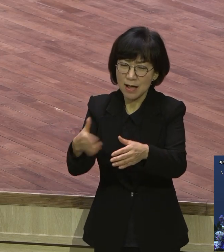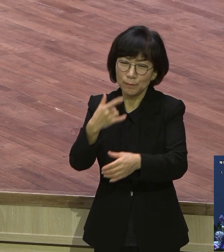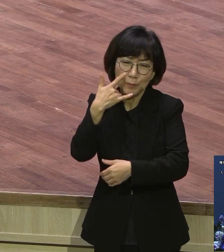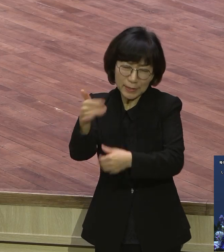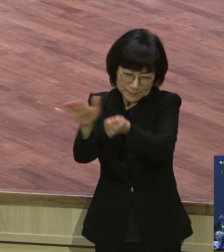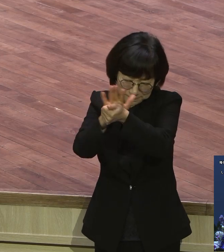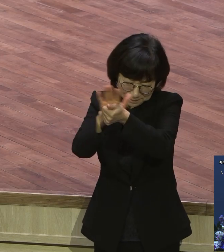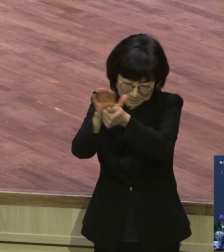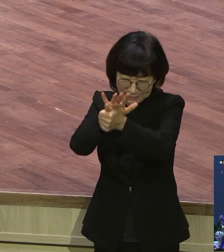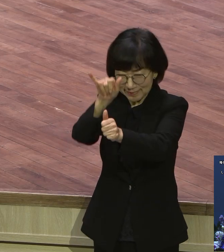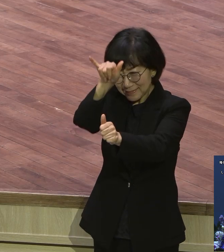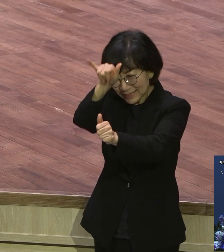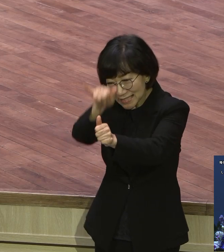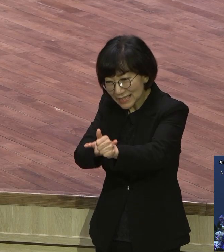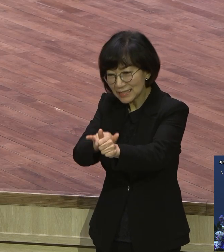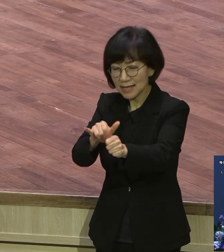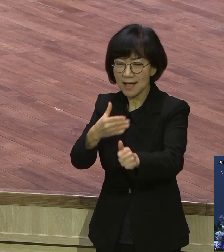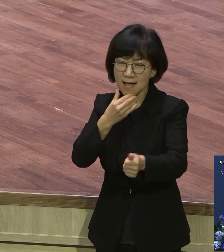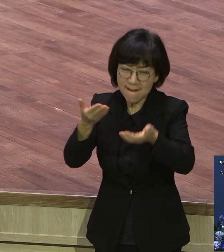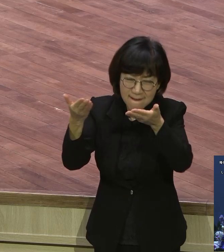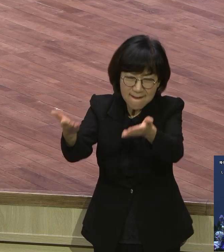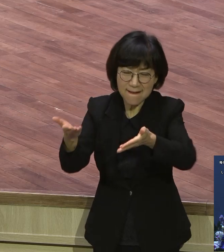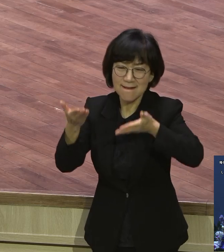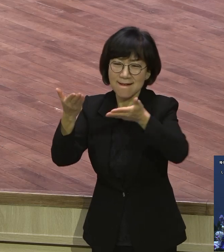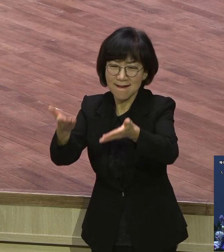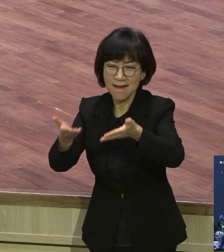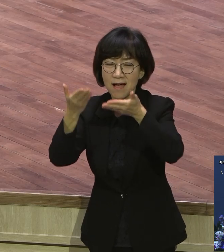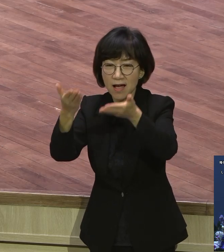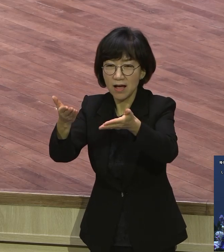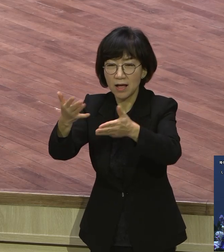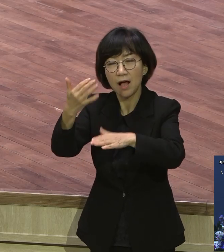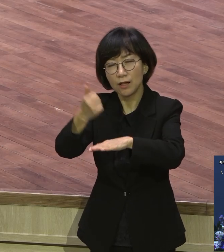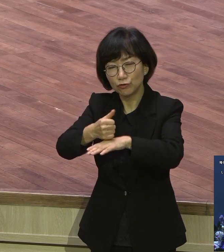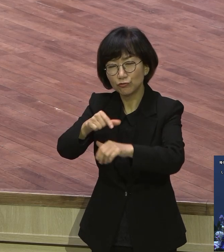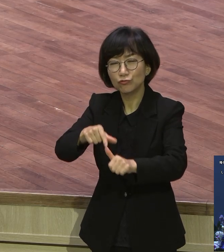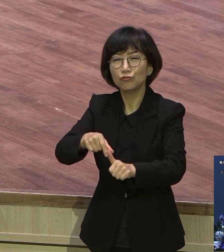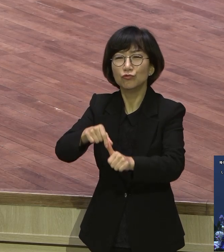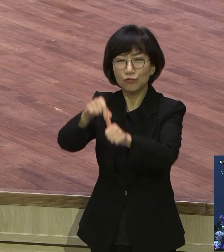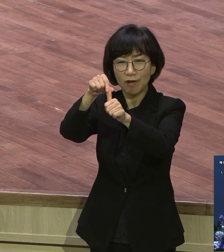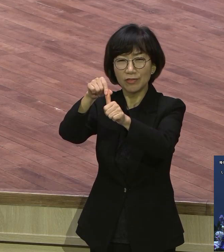구원 예수 믿어 구원받게 하는 것이 최고의 효도예요